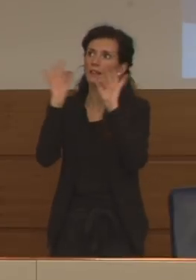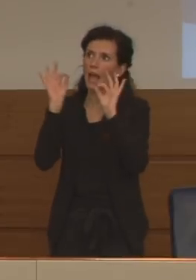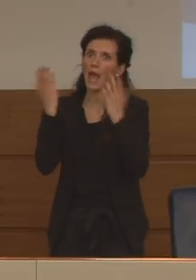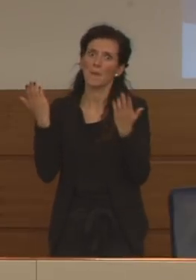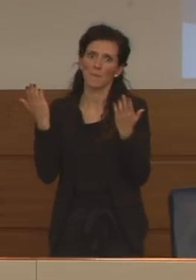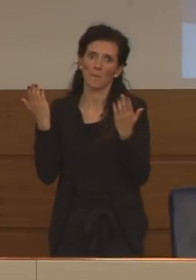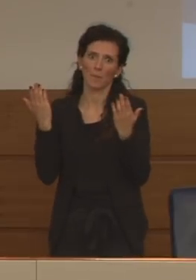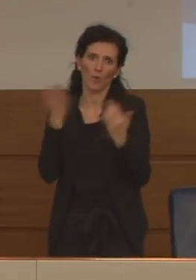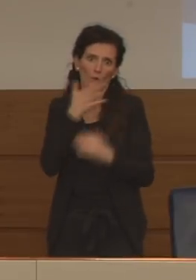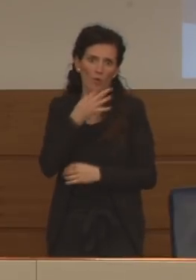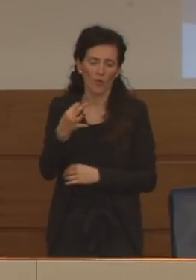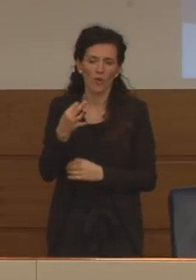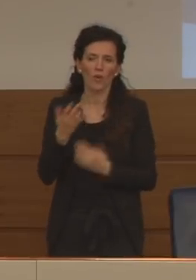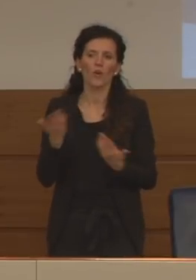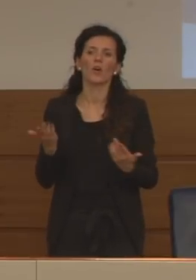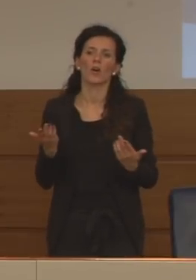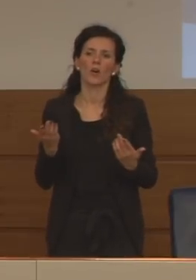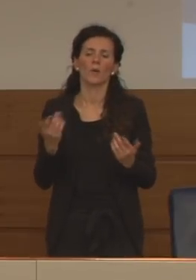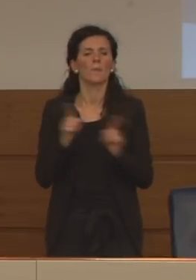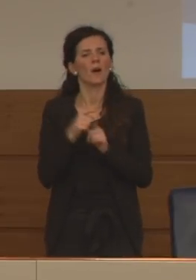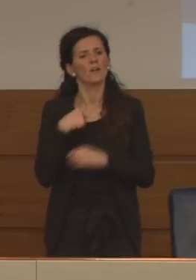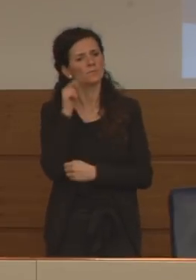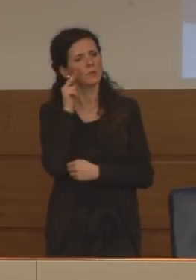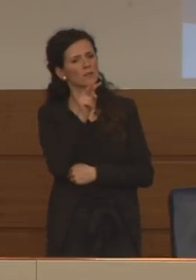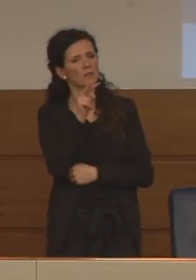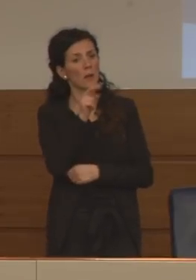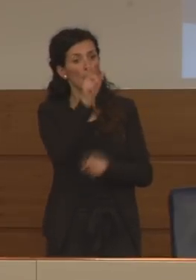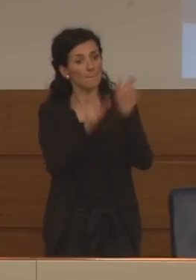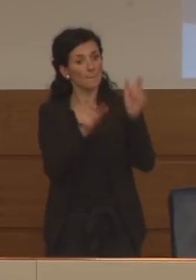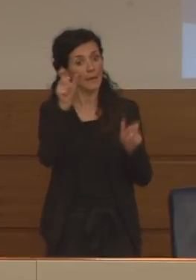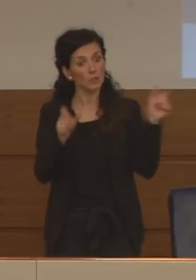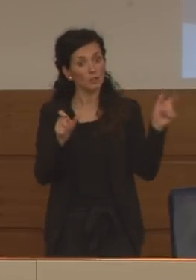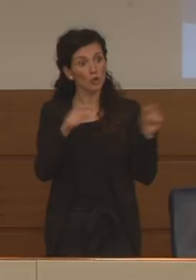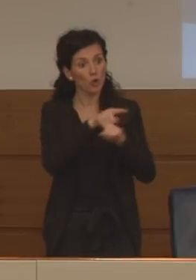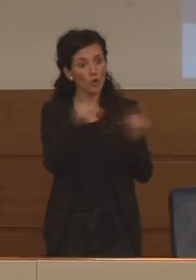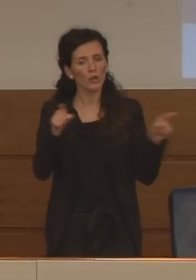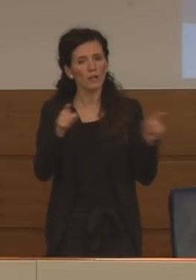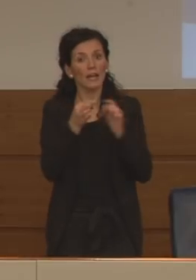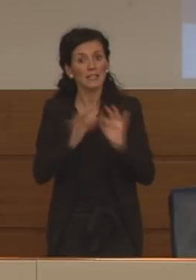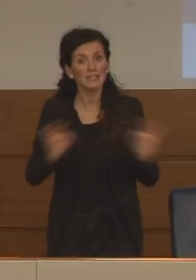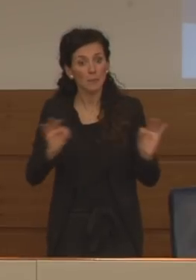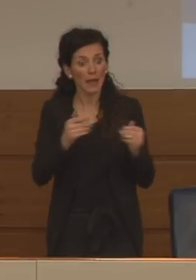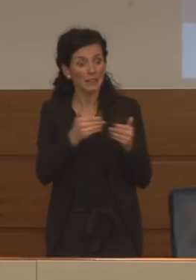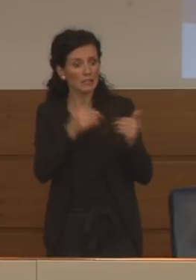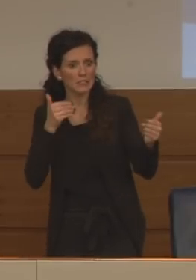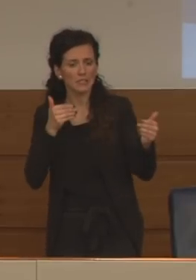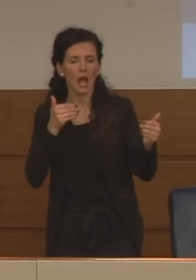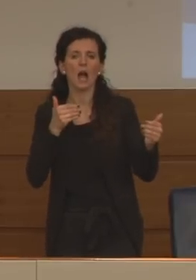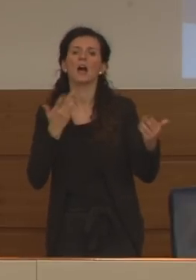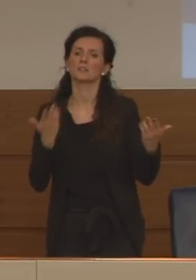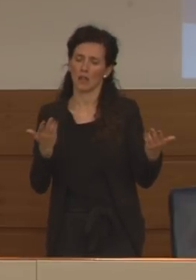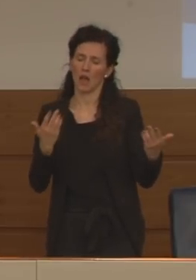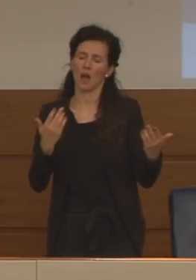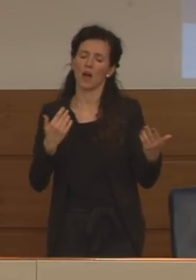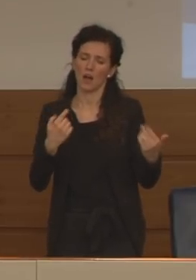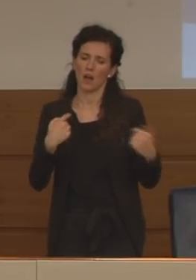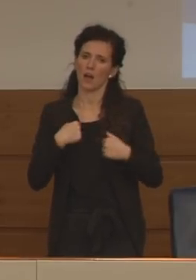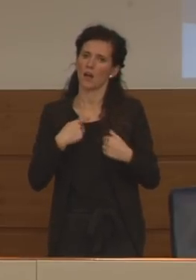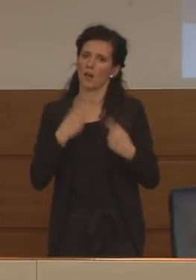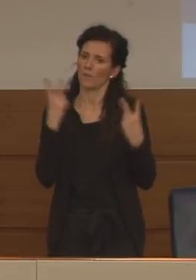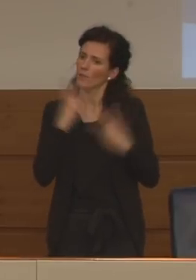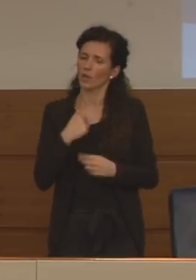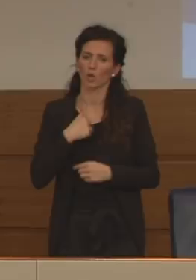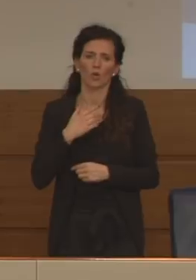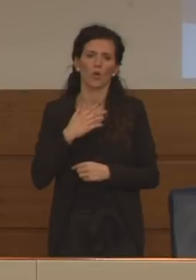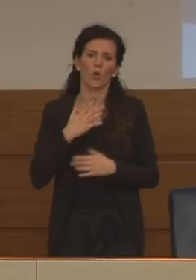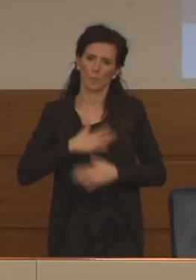colgo anche e lo apprezzo il fatto che c'è il distanziamento ecco credo che certamente una